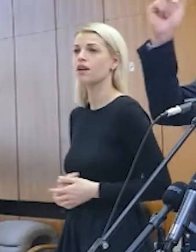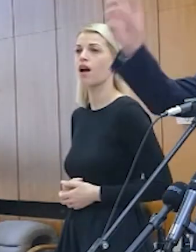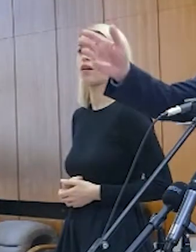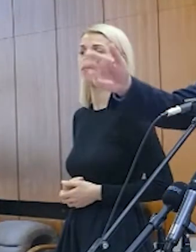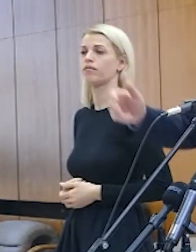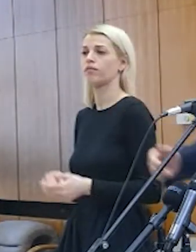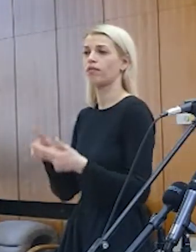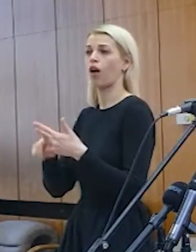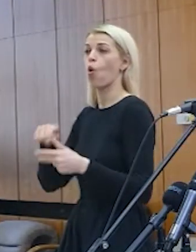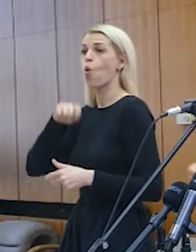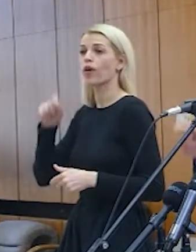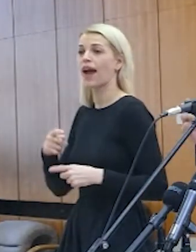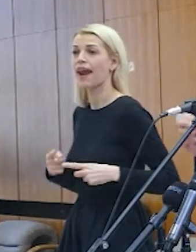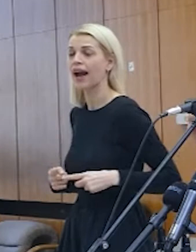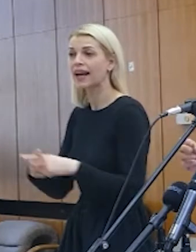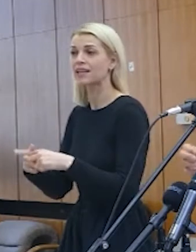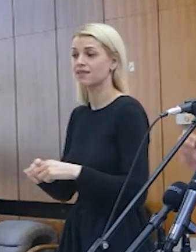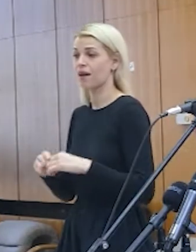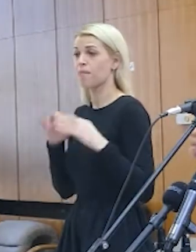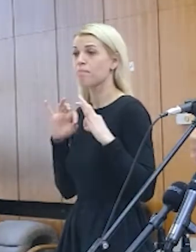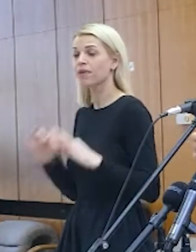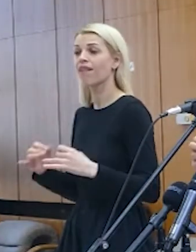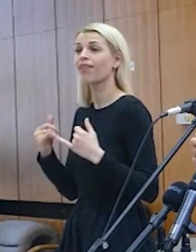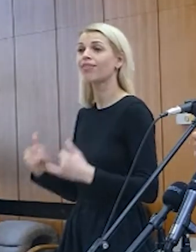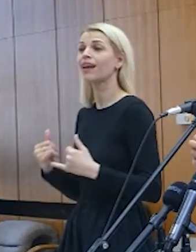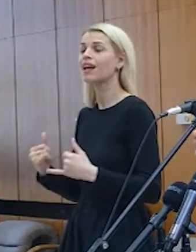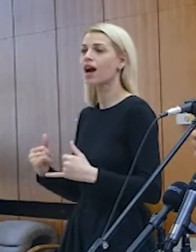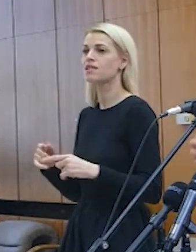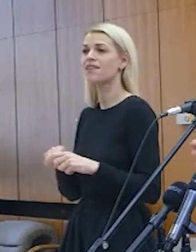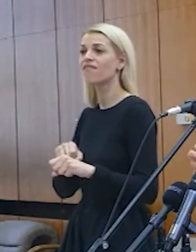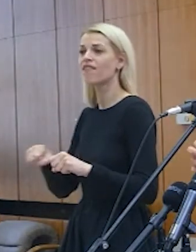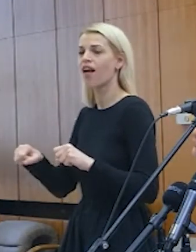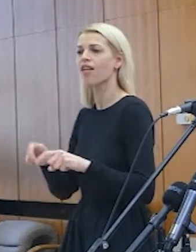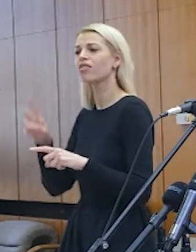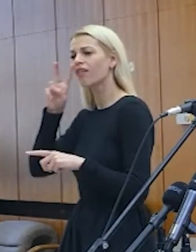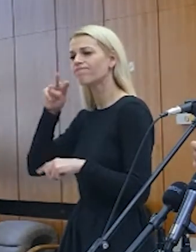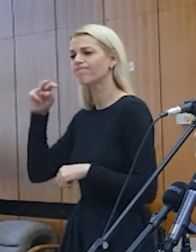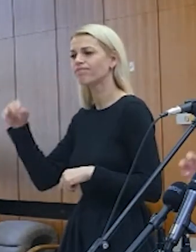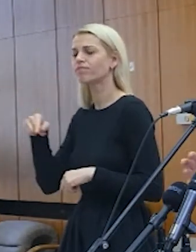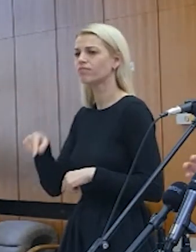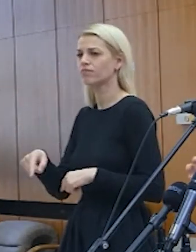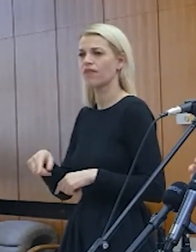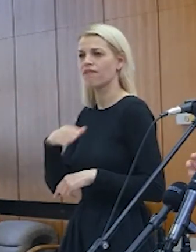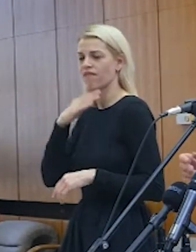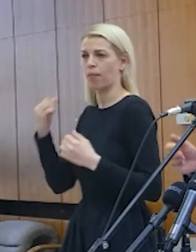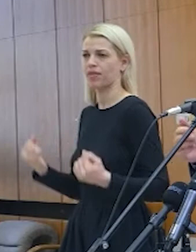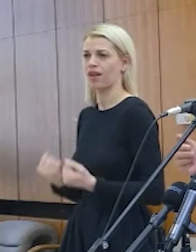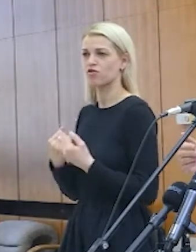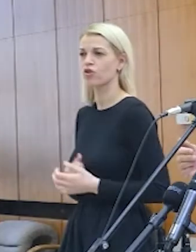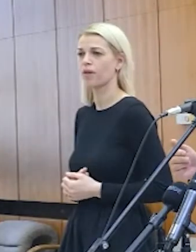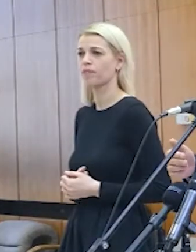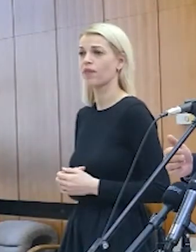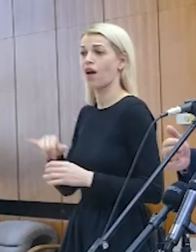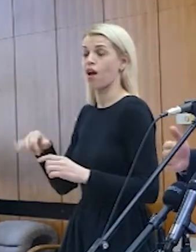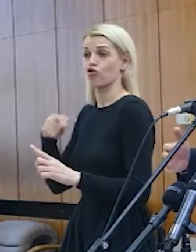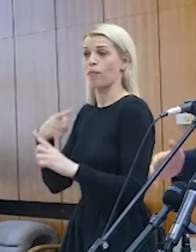tá na Ukrajine tá kríza, akože táto vláda to objektívne, naozaj objektívne má extrémne ťažké. A do toho